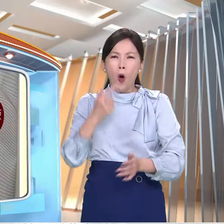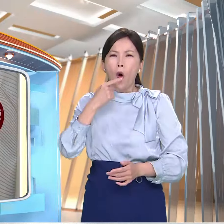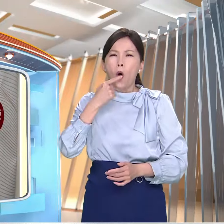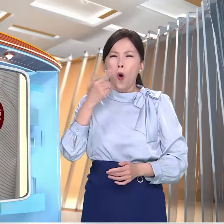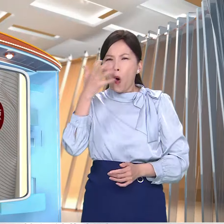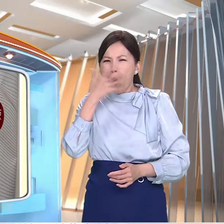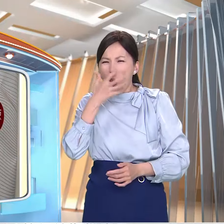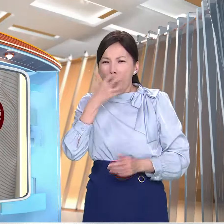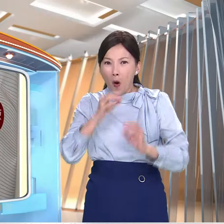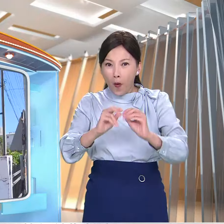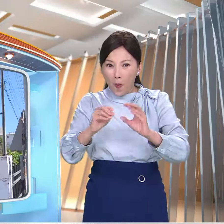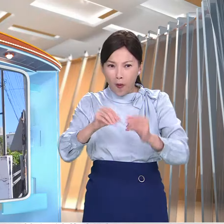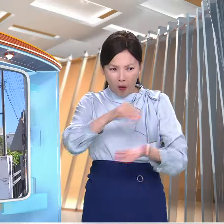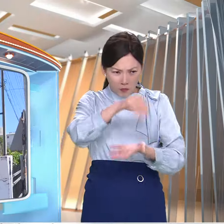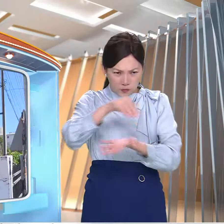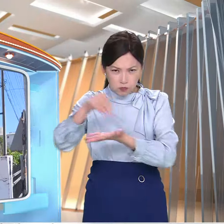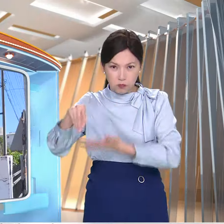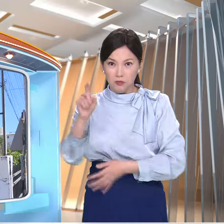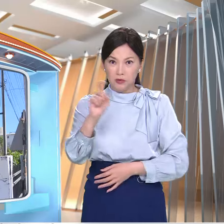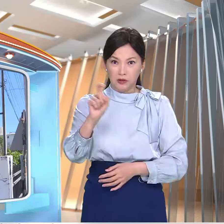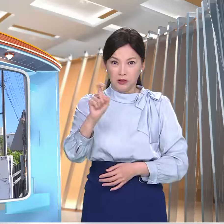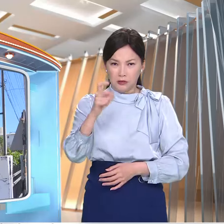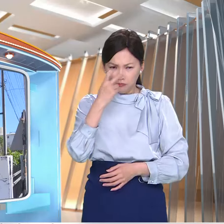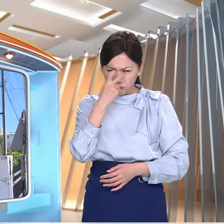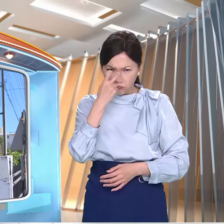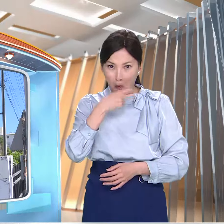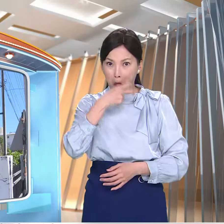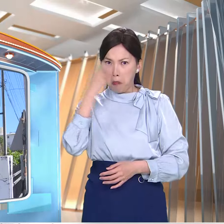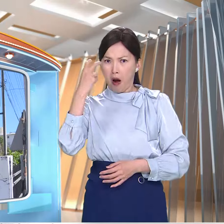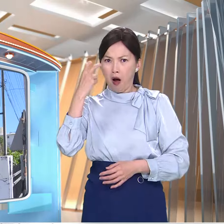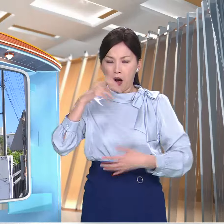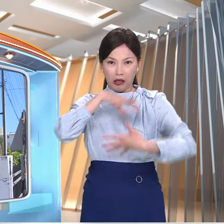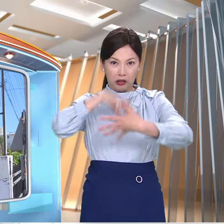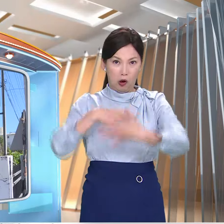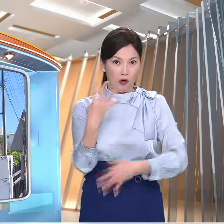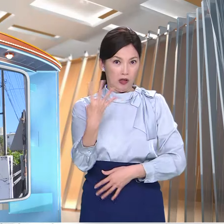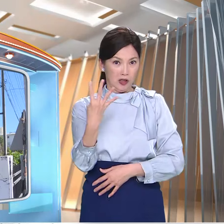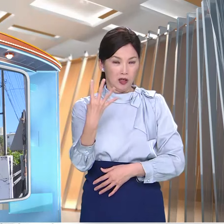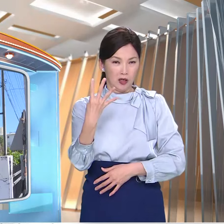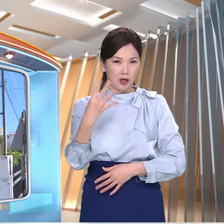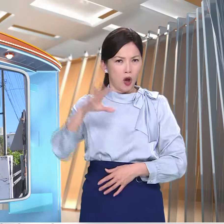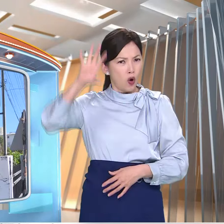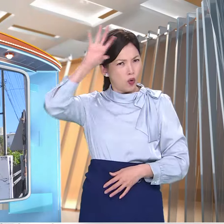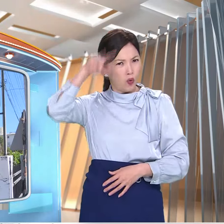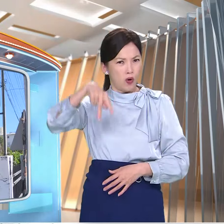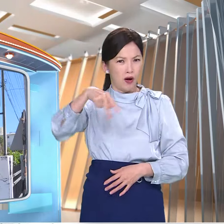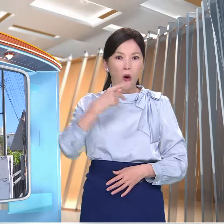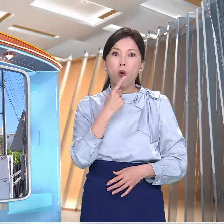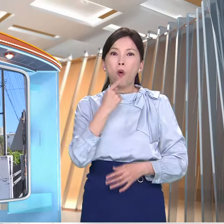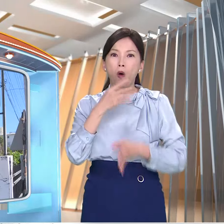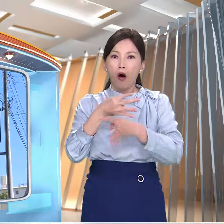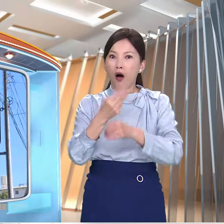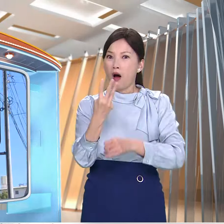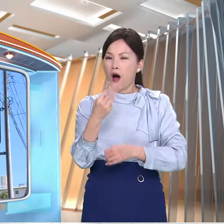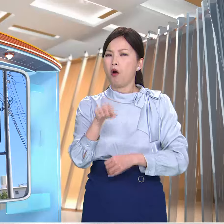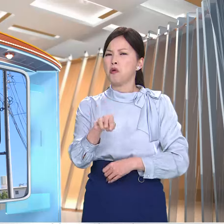品当中，有4件检出了苏丹色素3号，食药署证